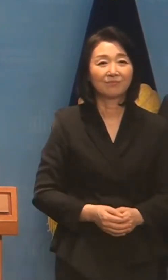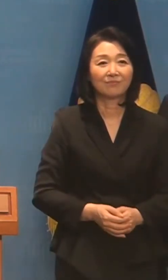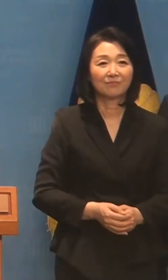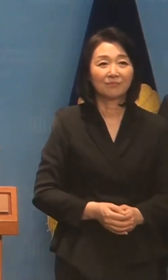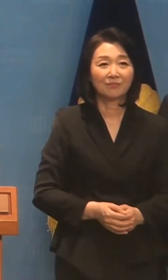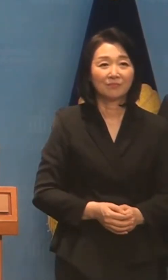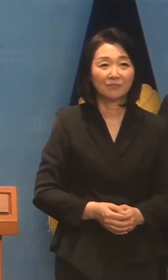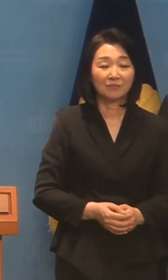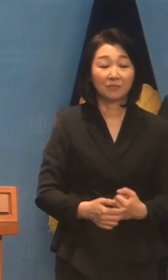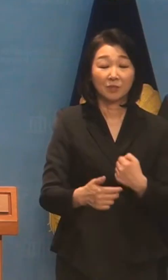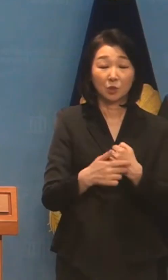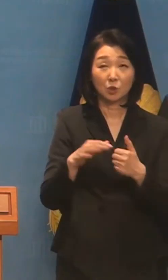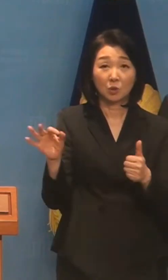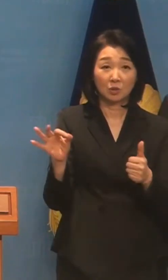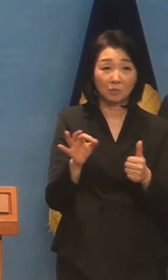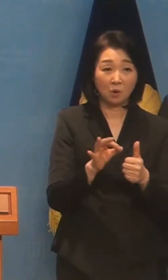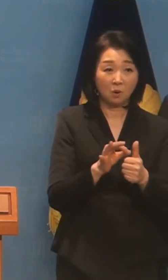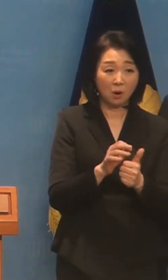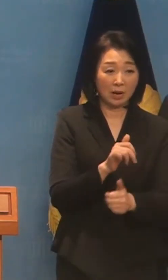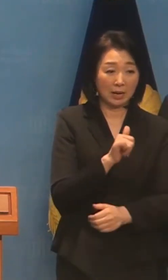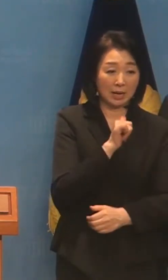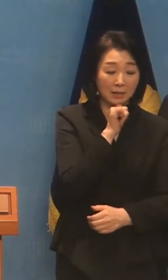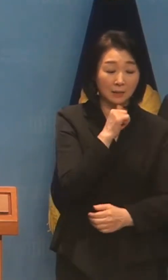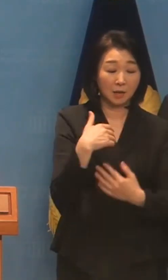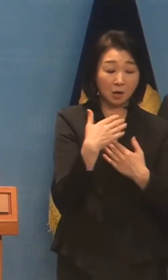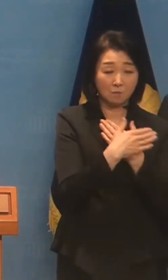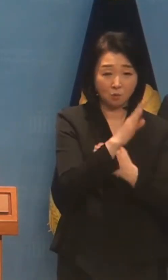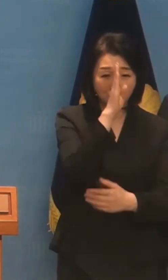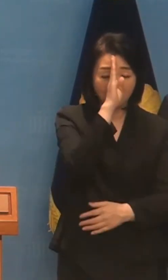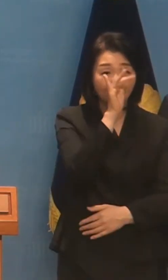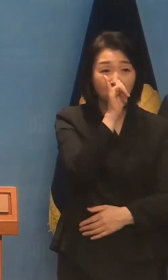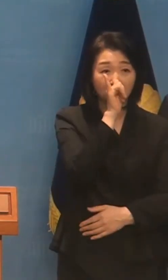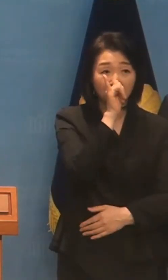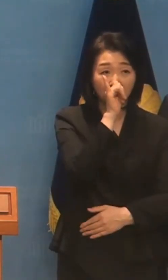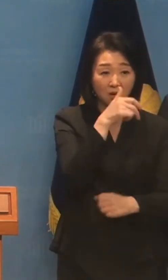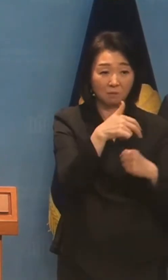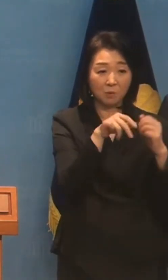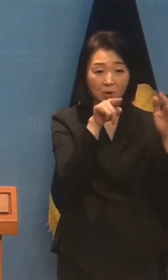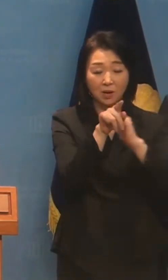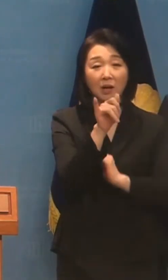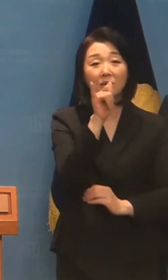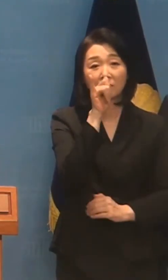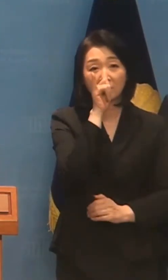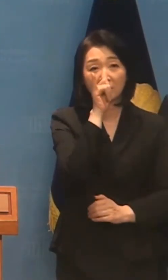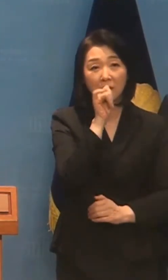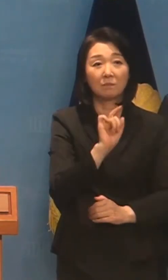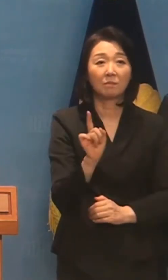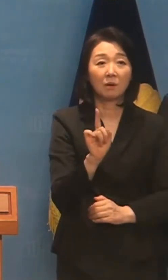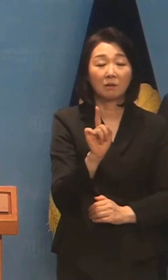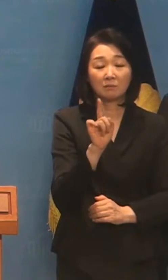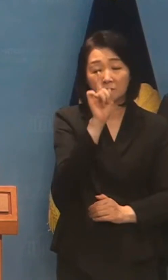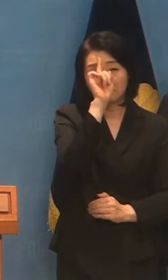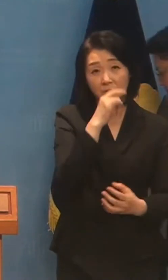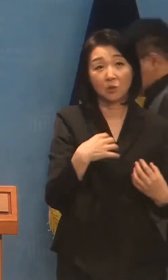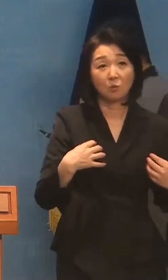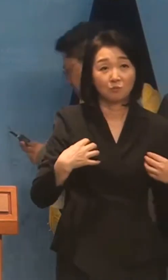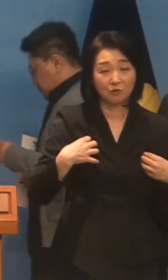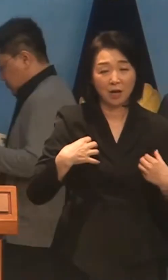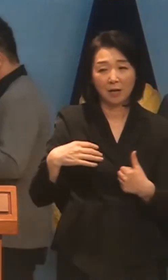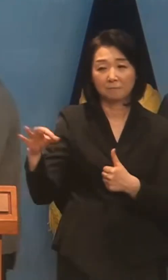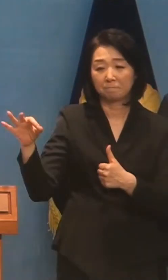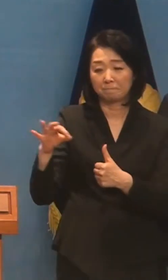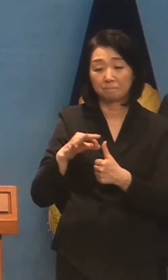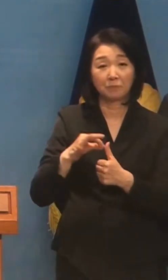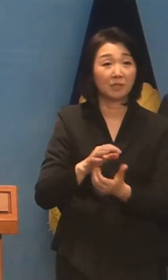아시다시피 의료급여는 가난해서 몸이 아픈 사람들도 병원에 갈 수 있도록 정부가